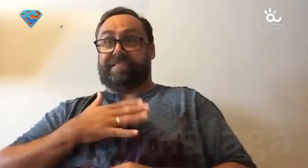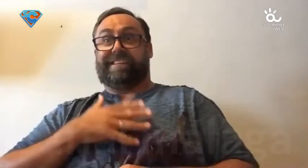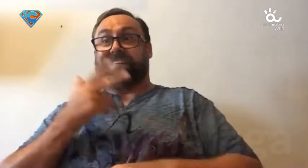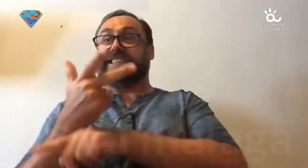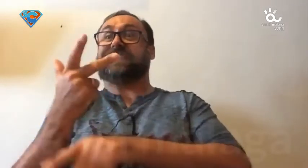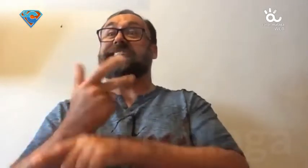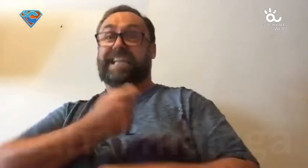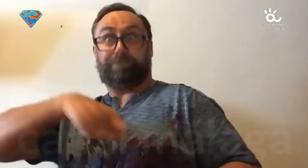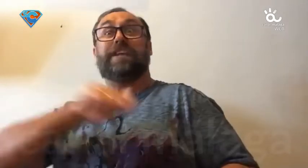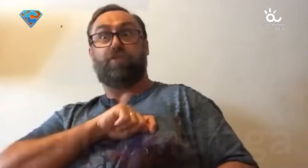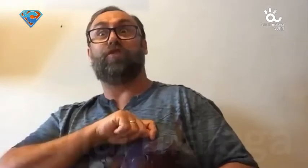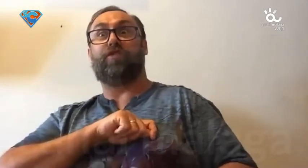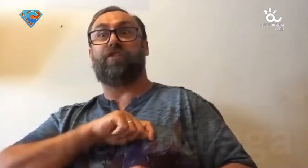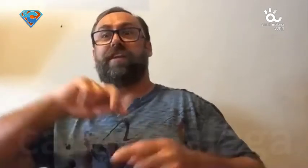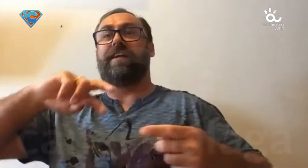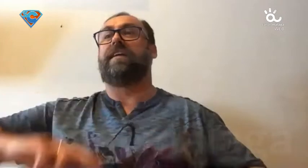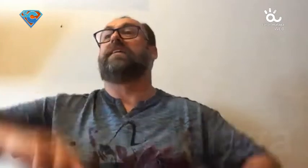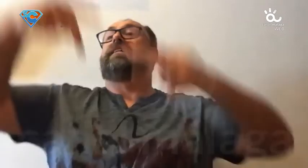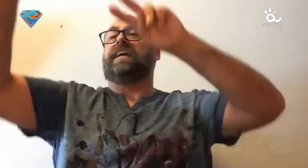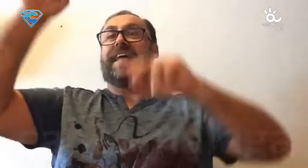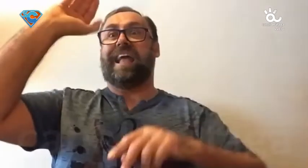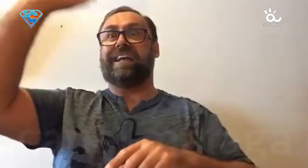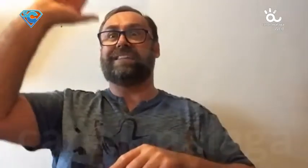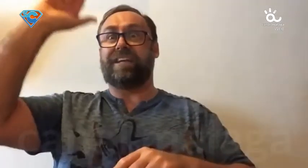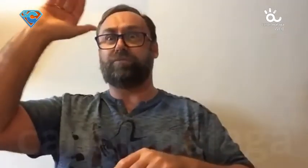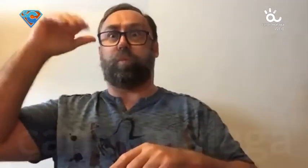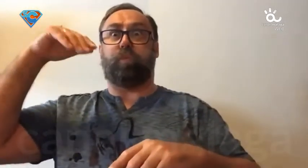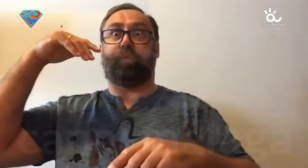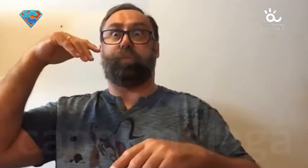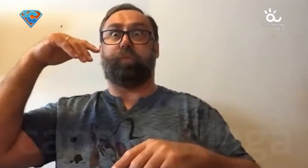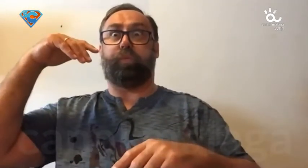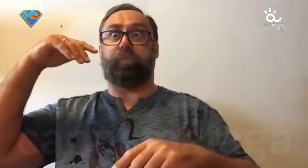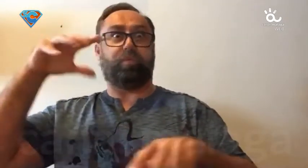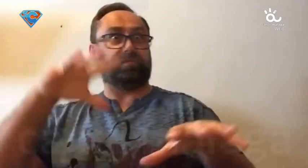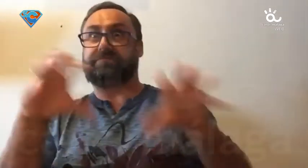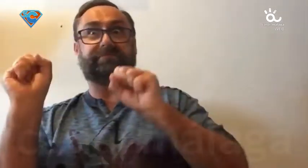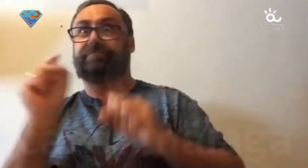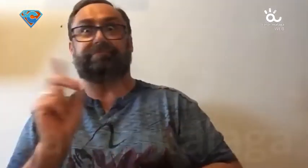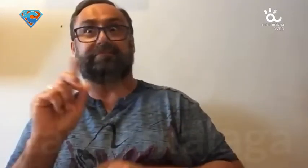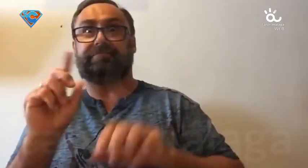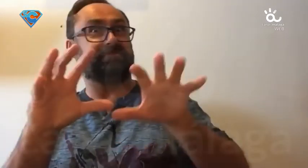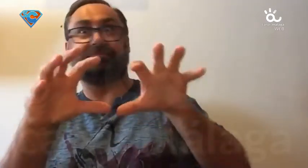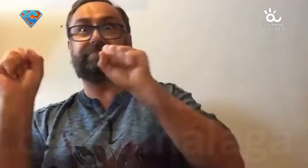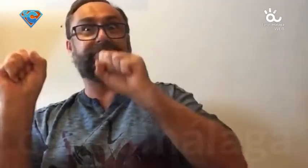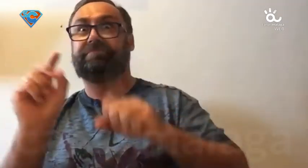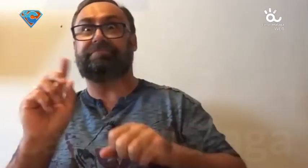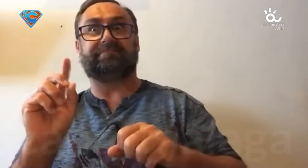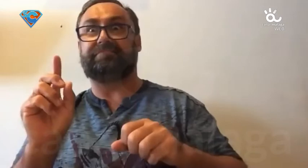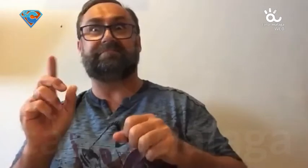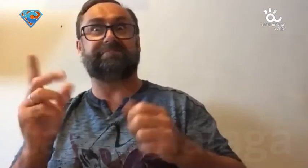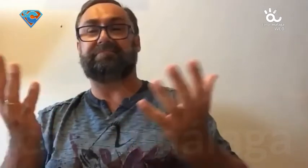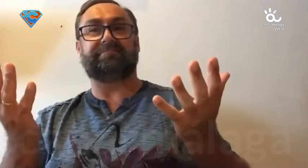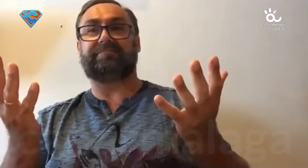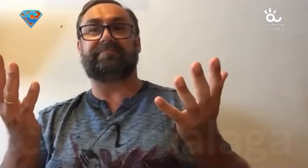mejor al español no le resulta gracioso. A mí los chistes en español, cuando se interpretan a lo mejor en